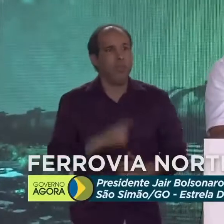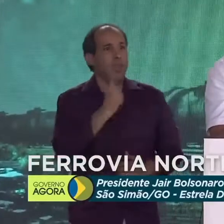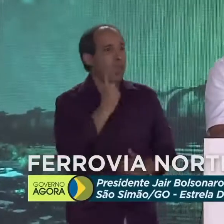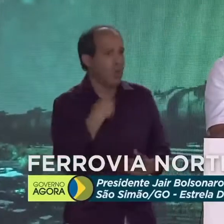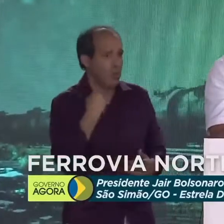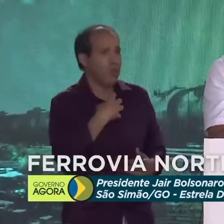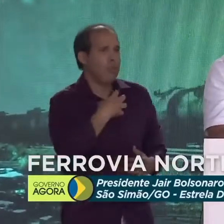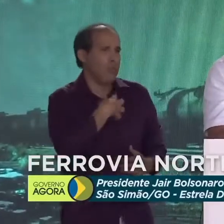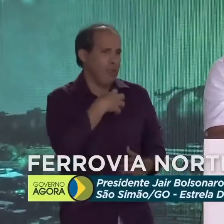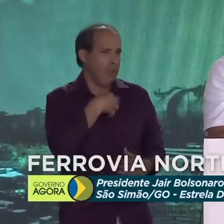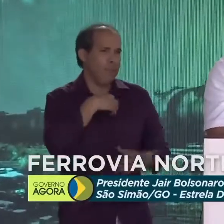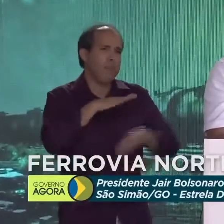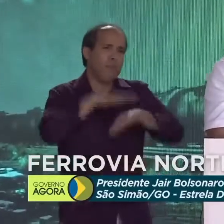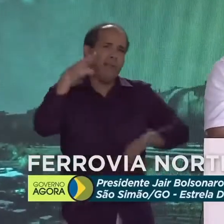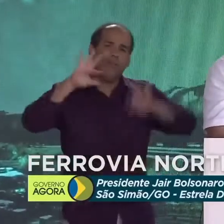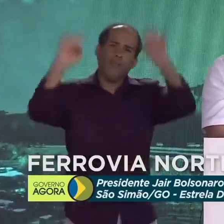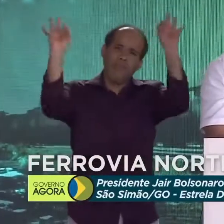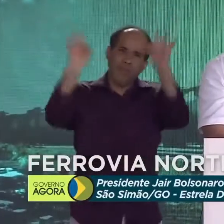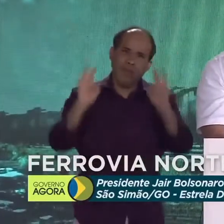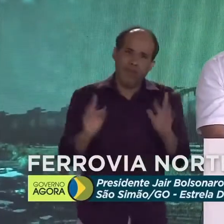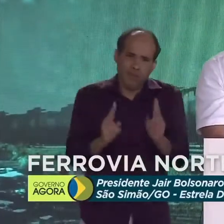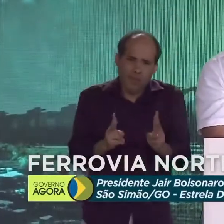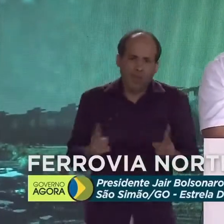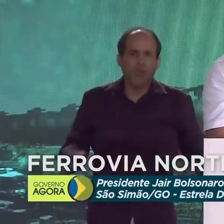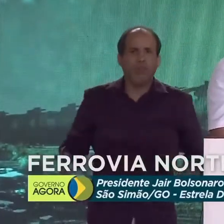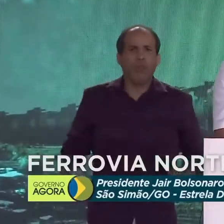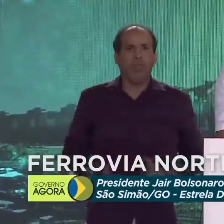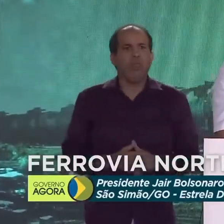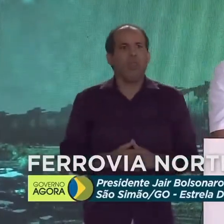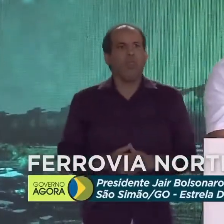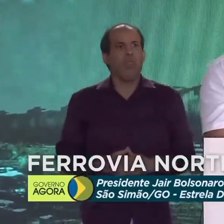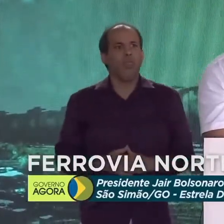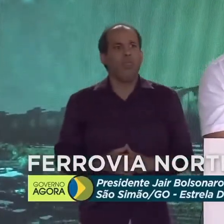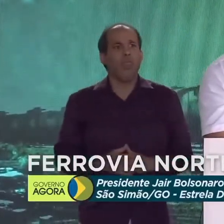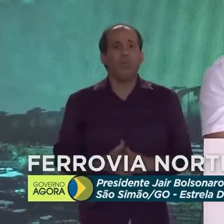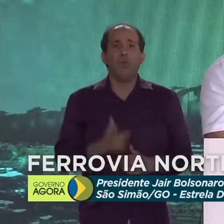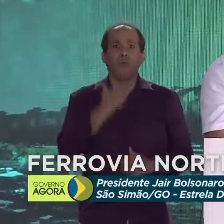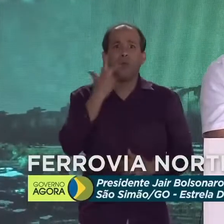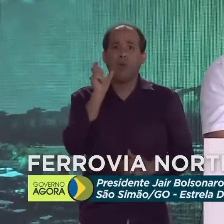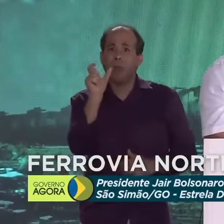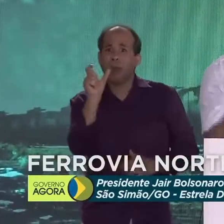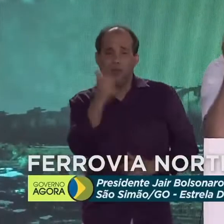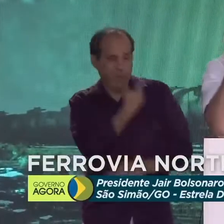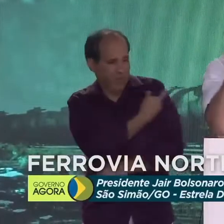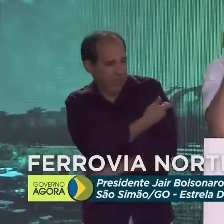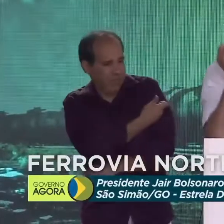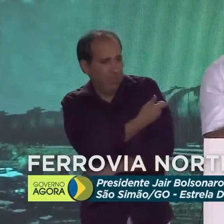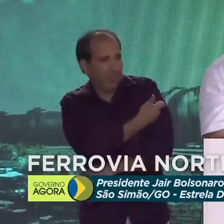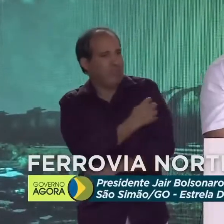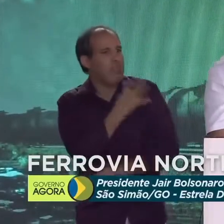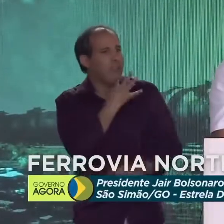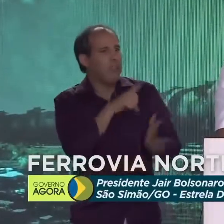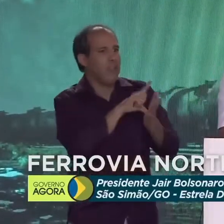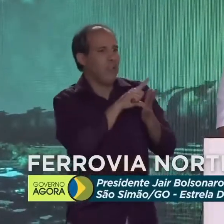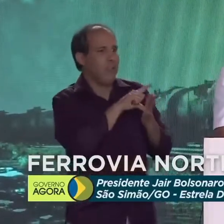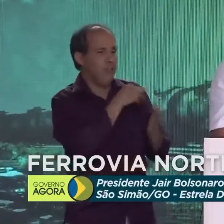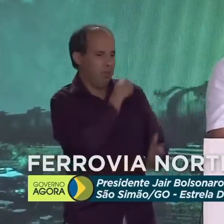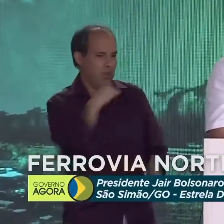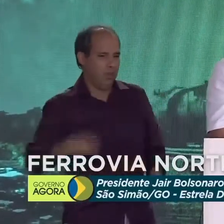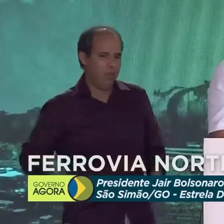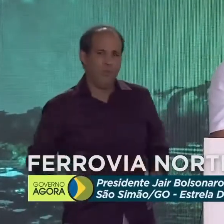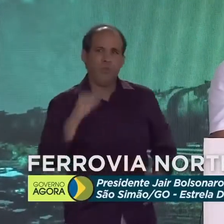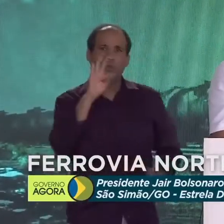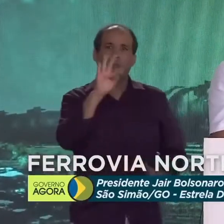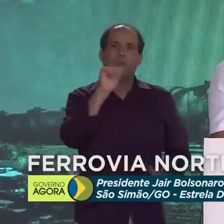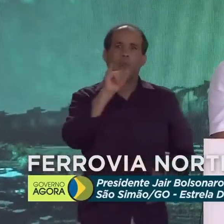ficamos muito felizes com isso. Quando se fala em vacina, como disse aqui o ministro Fábio Faria,